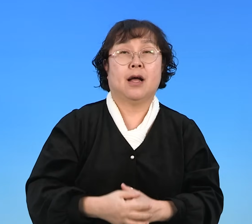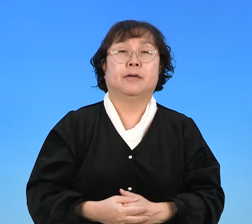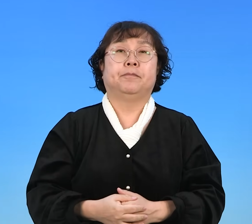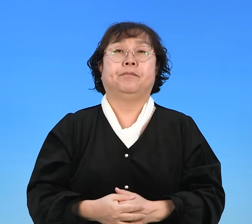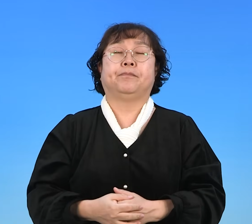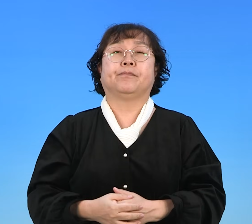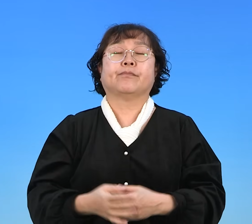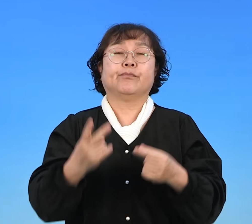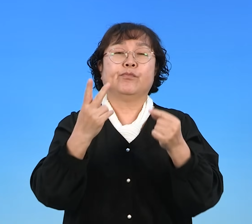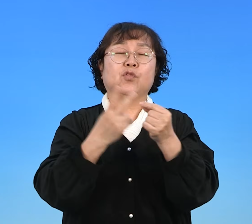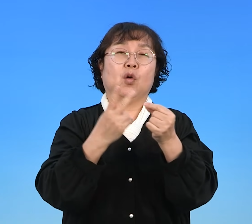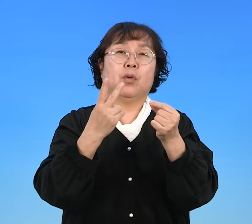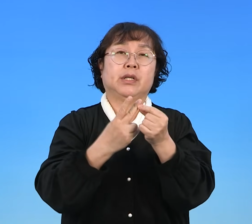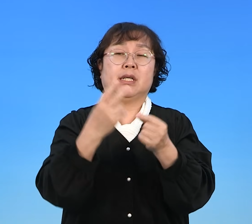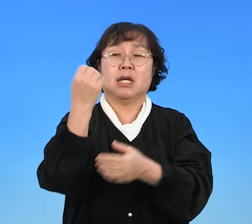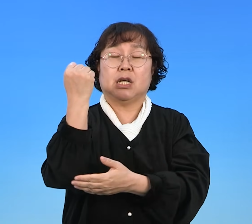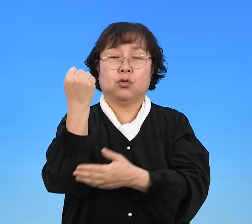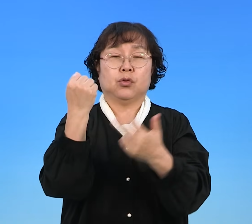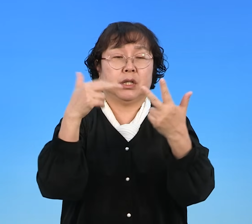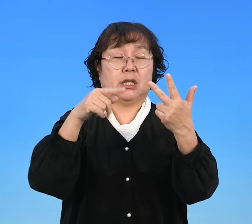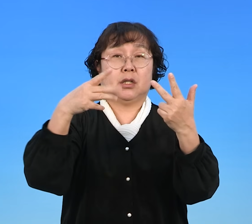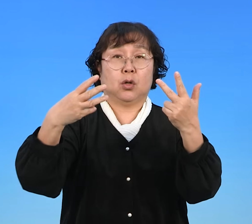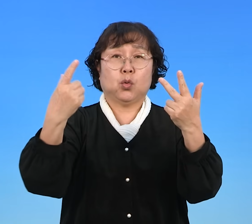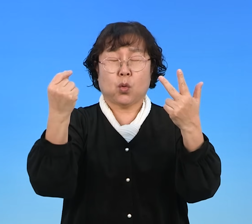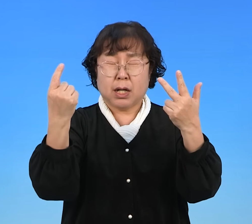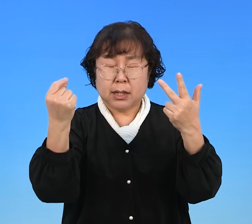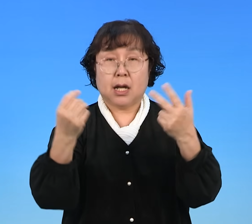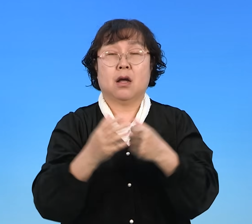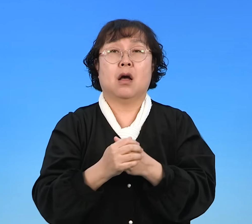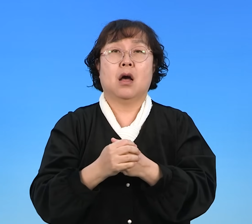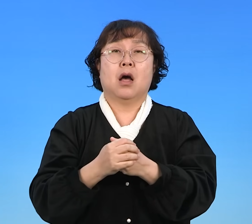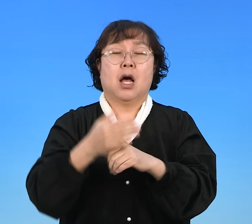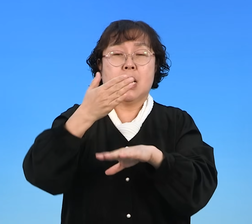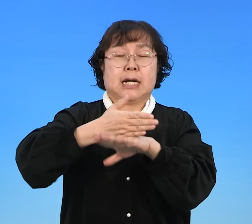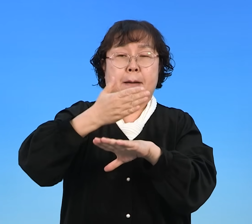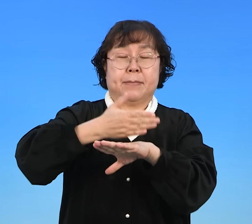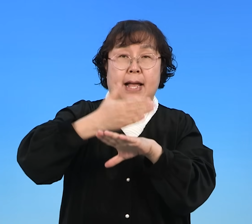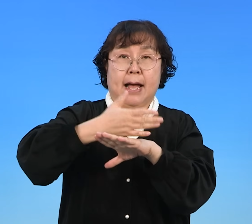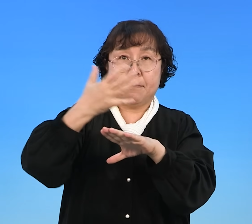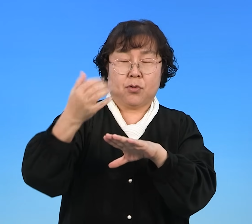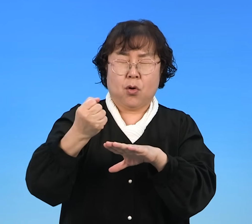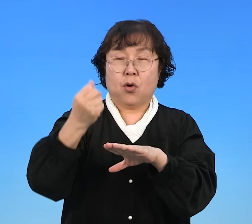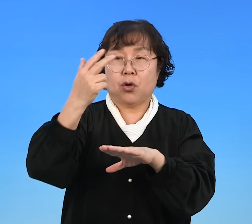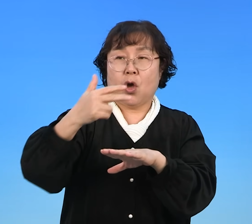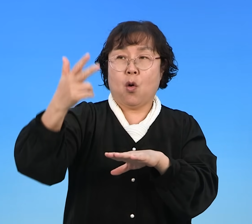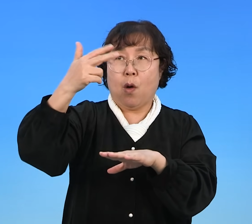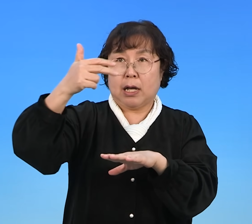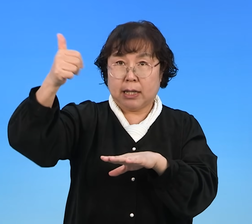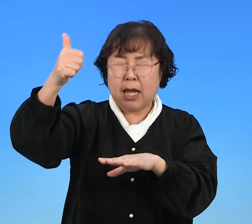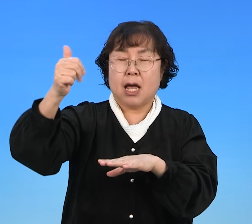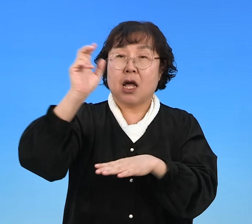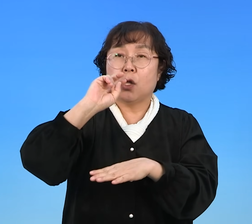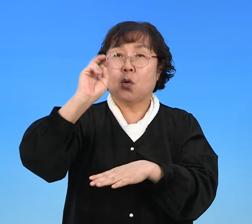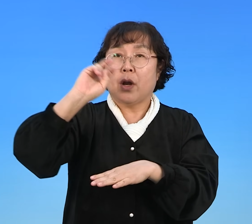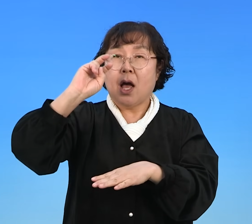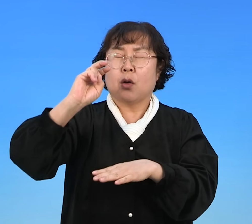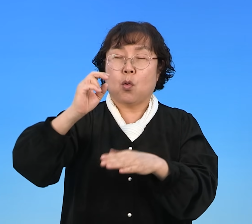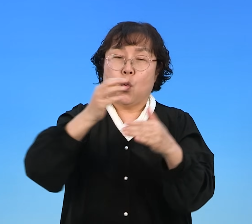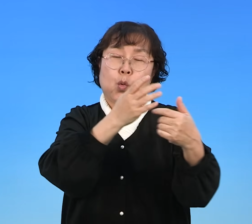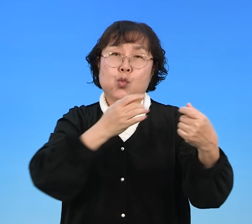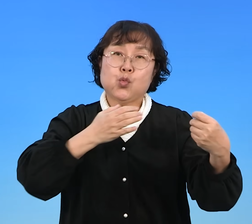두 번째 기둥인 7절도 마찬가지예요. 7절도 보니까 감사함으로 여호와께 노래하며 수금으로